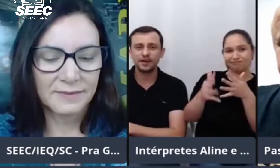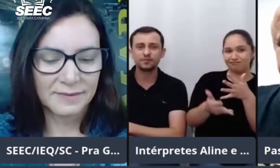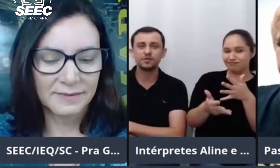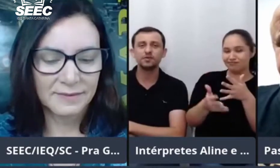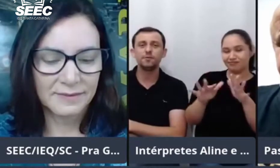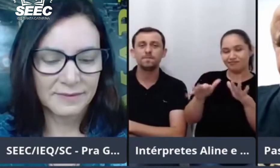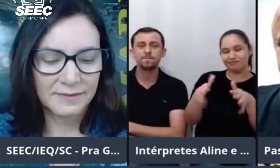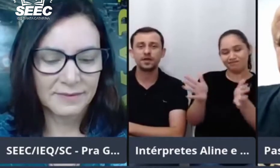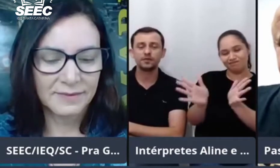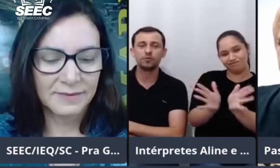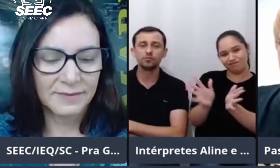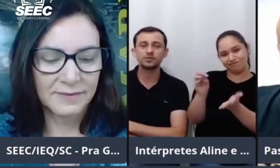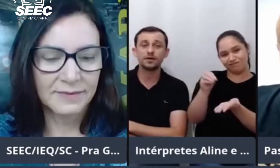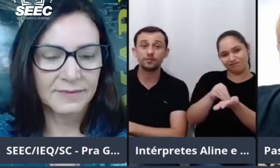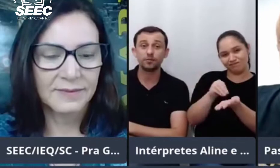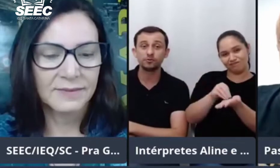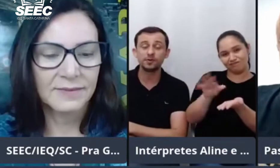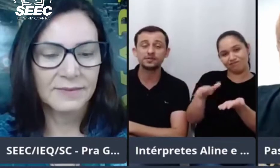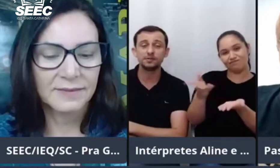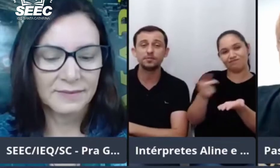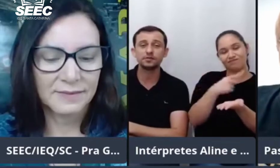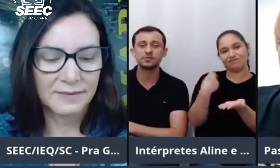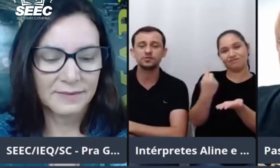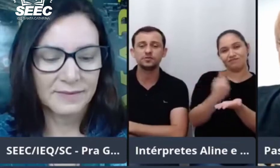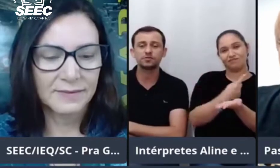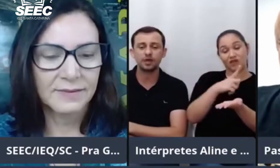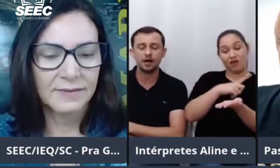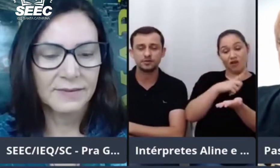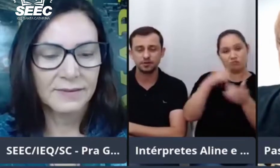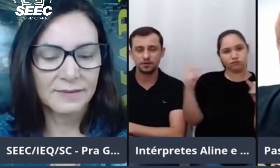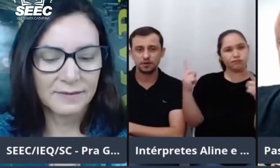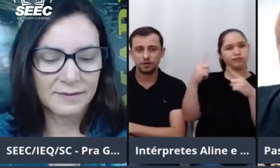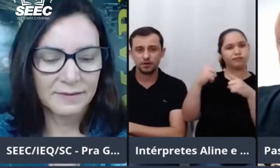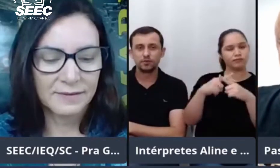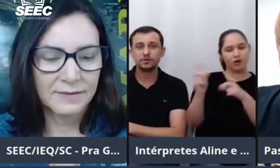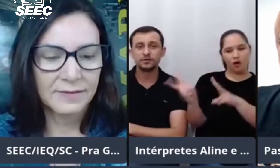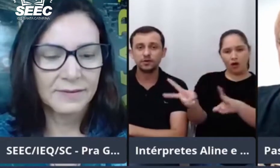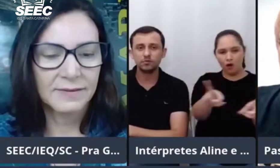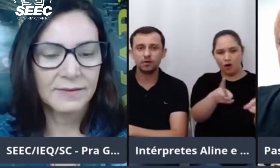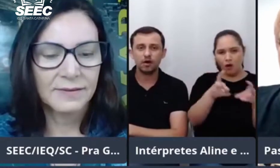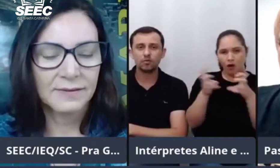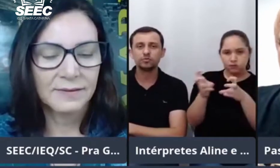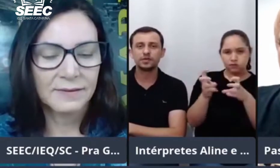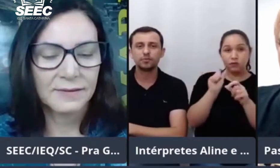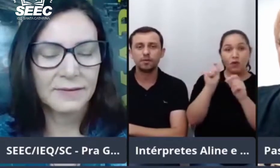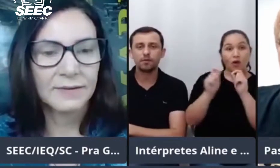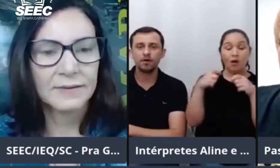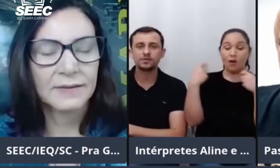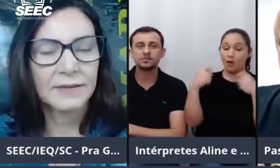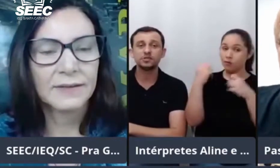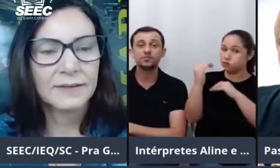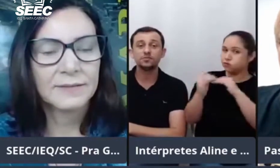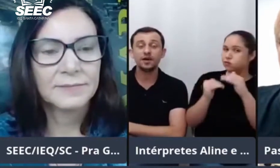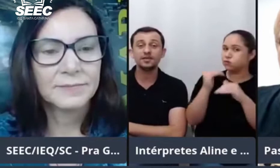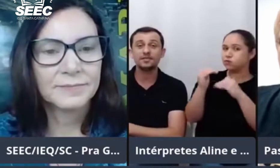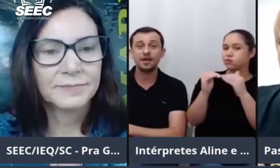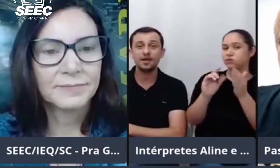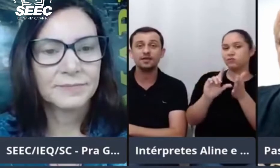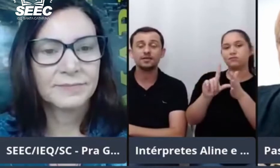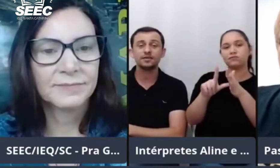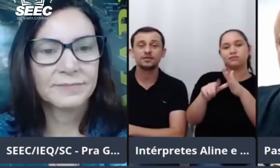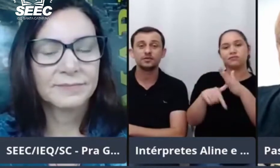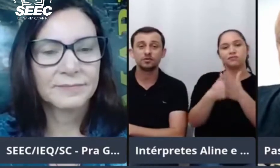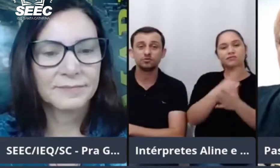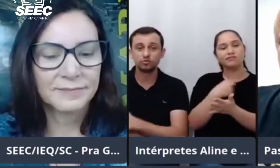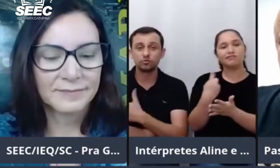esse desafio, né, fomos percebendo essas dificuldades. Foi então, há algum tempo após, a gente teve a